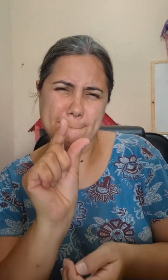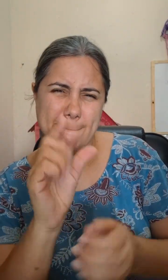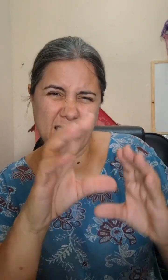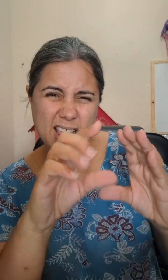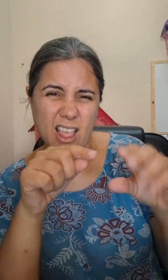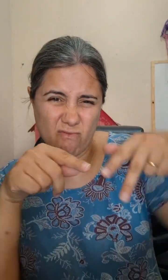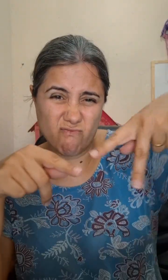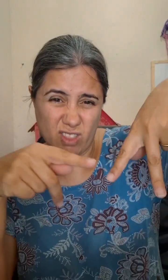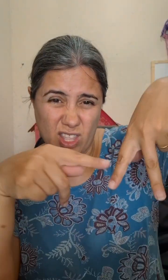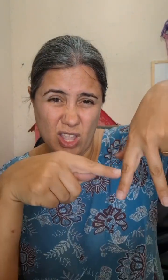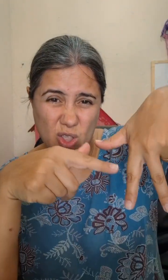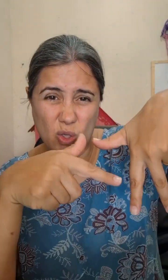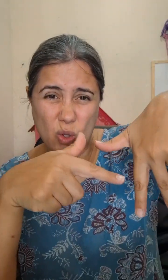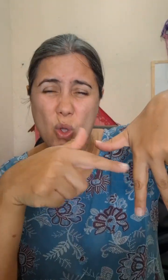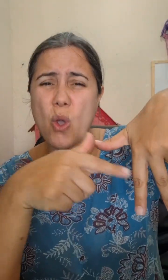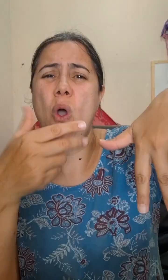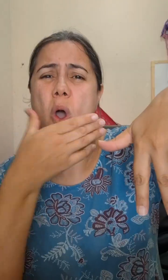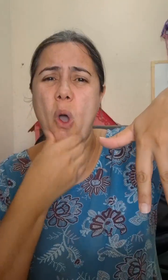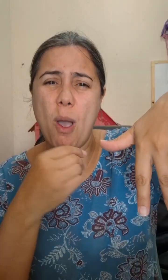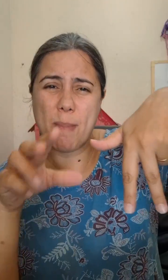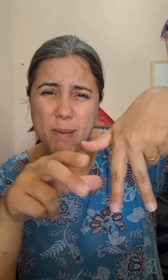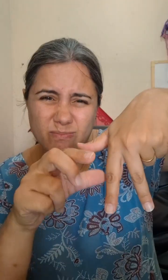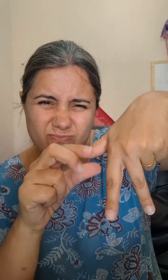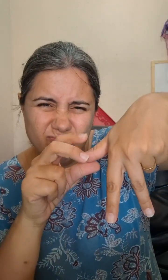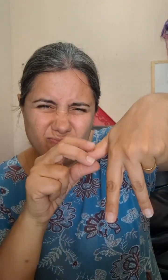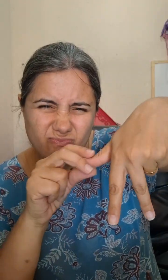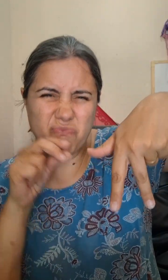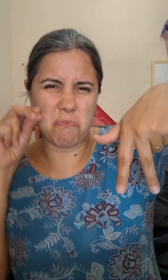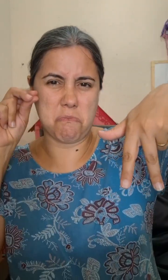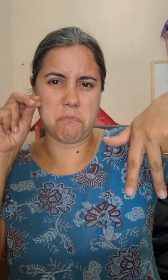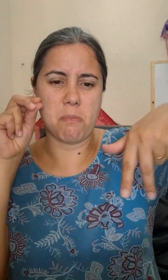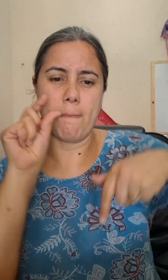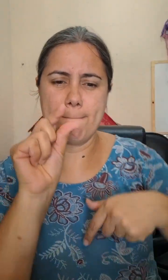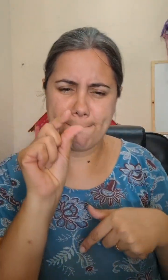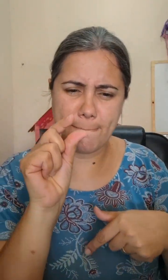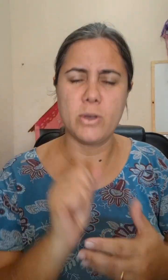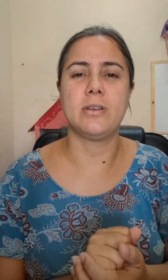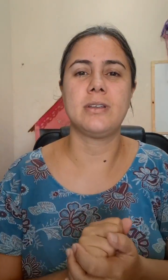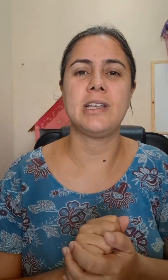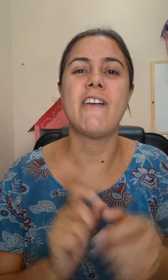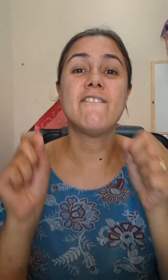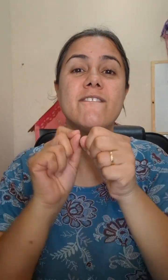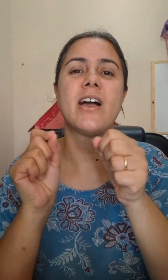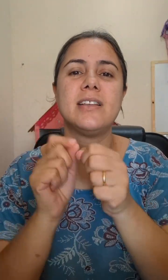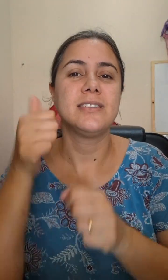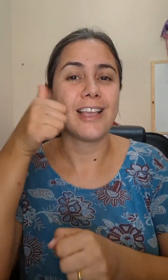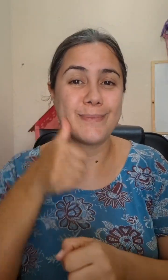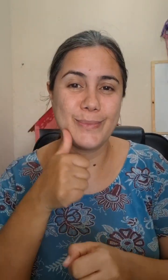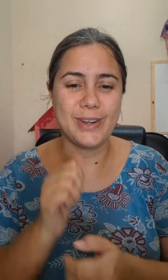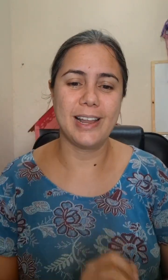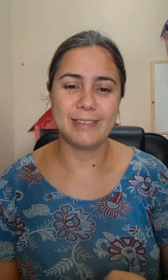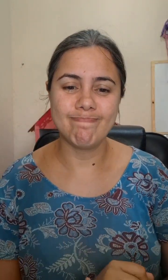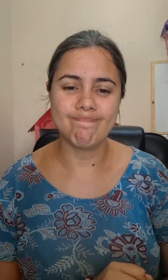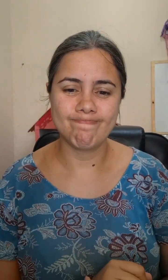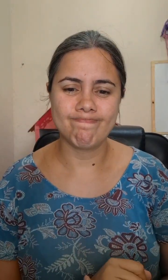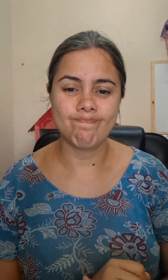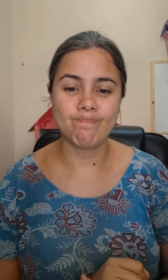pega uma parte então do homem para criar a mulher, para fazer a mulher, em que os dois